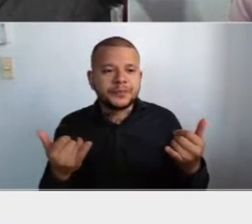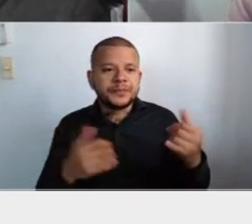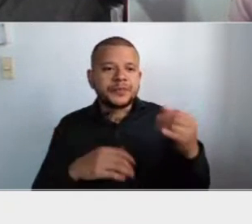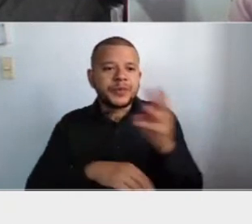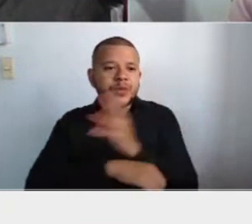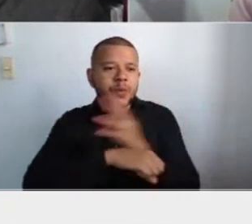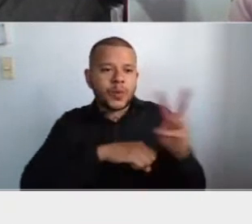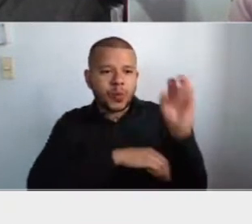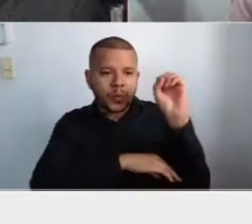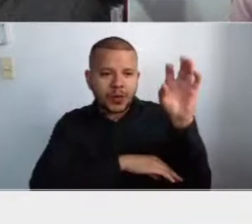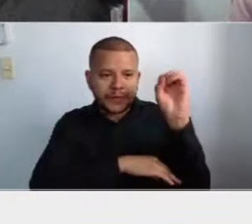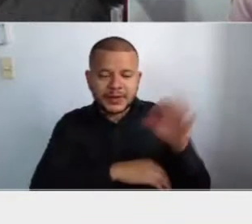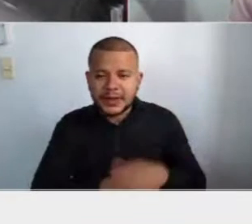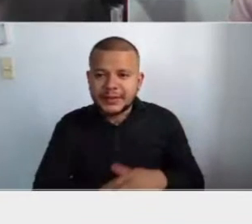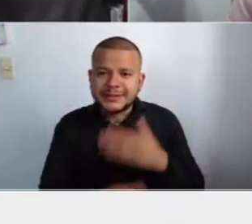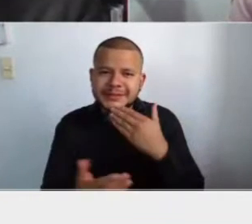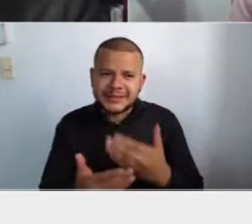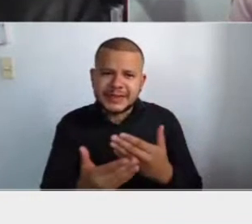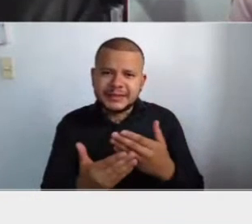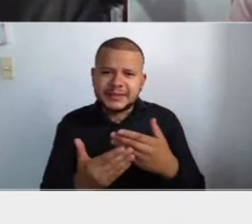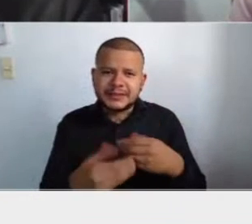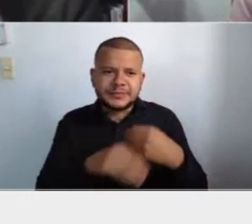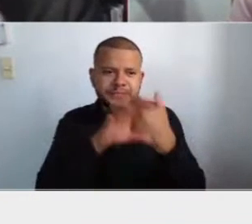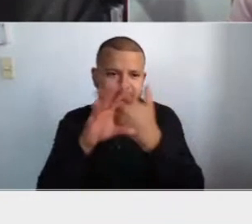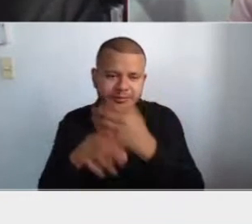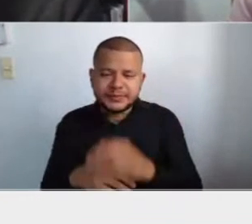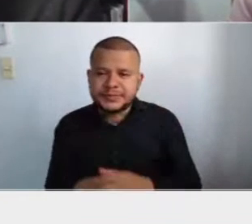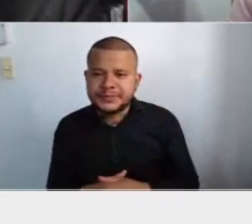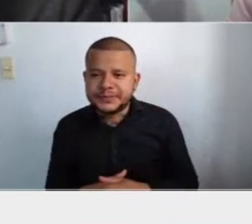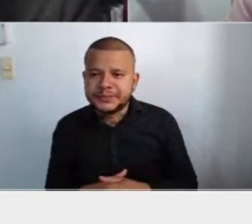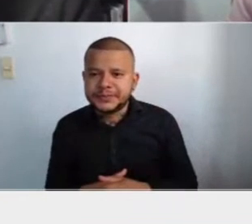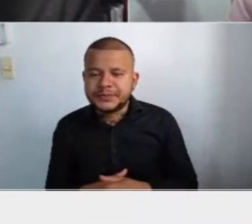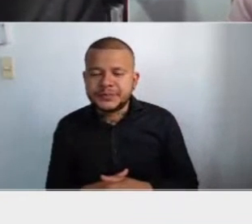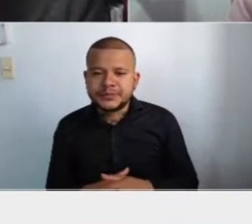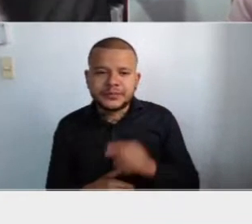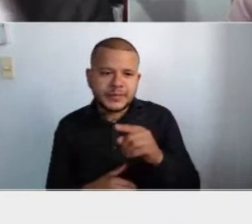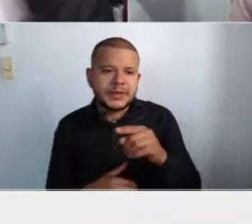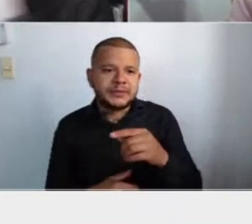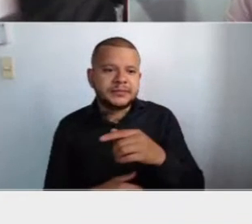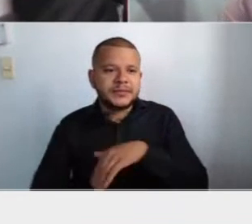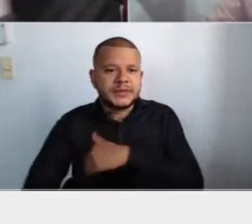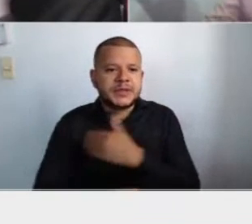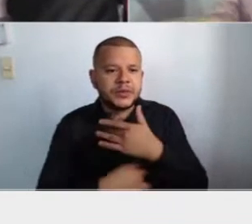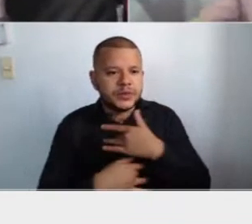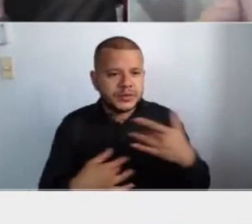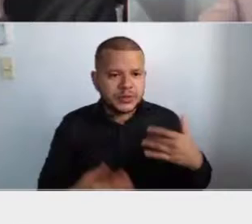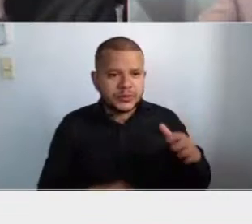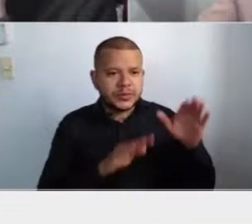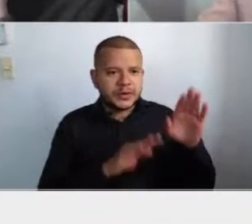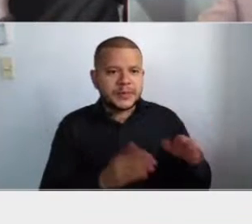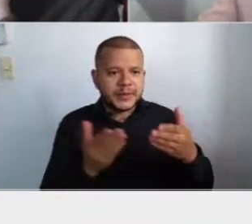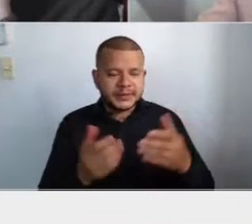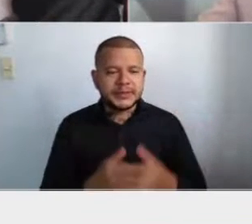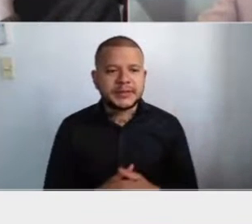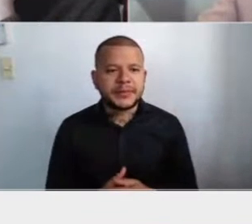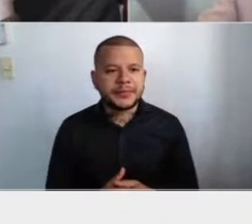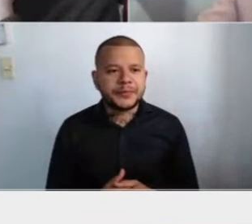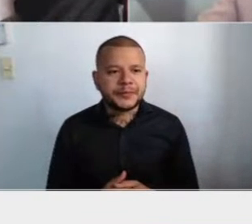gracias por su presencia, representando al Ministerio de Salud y Protección Social. Nosotros